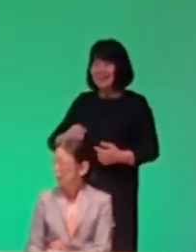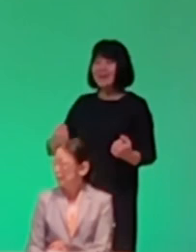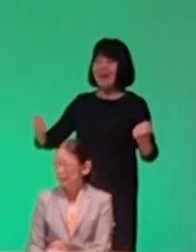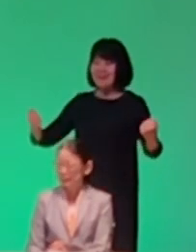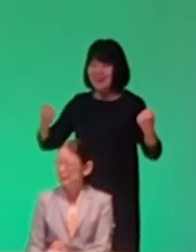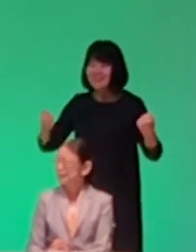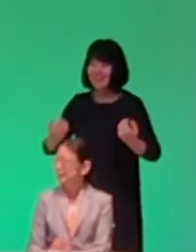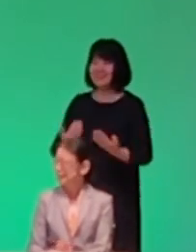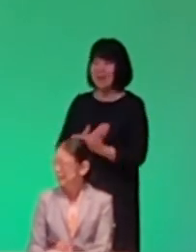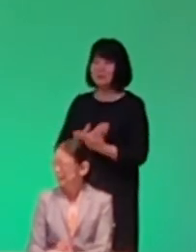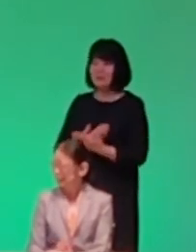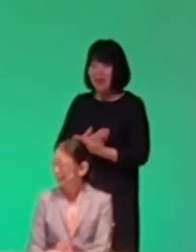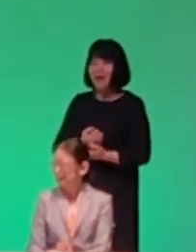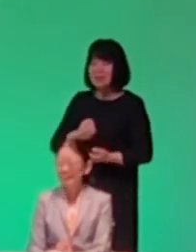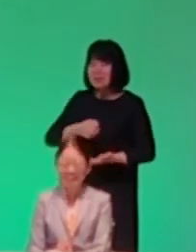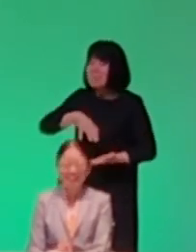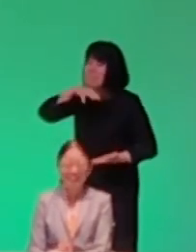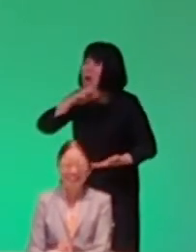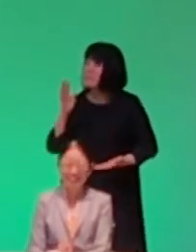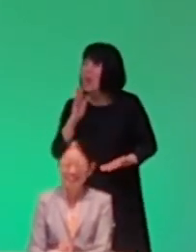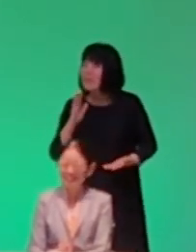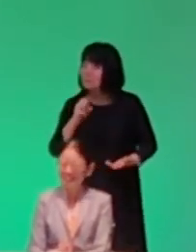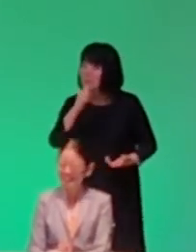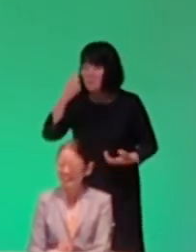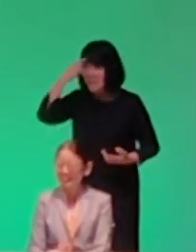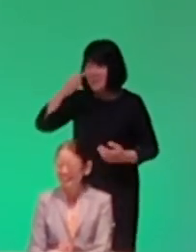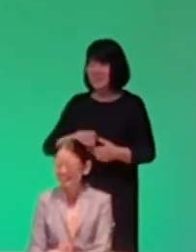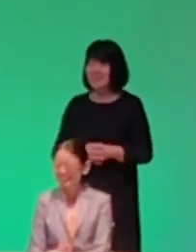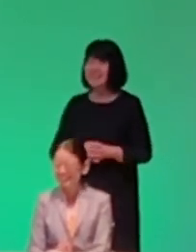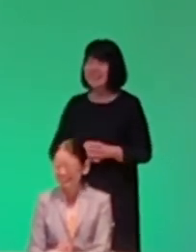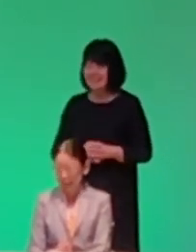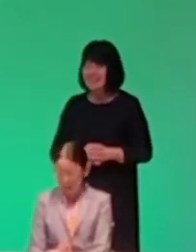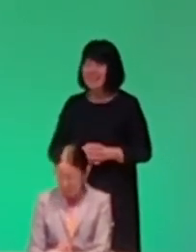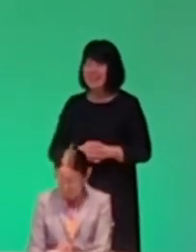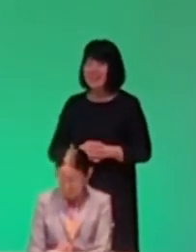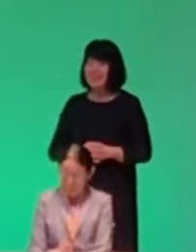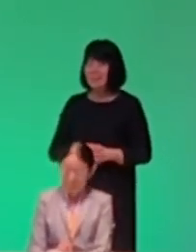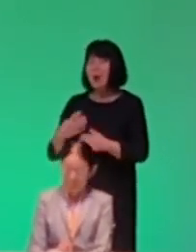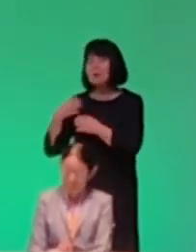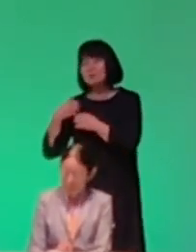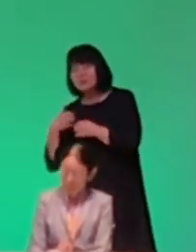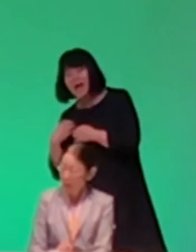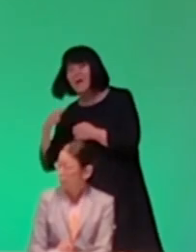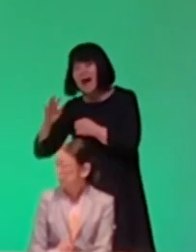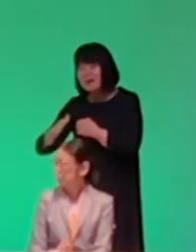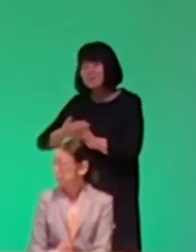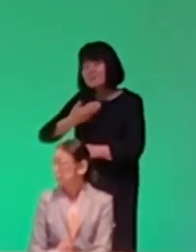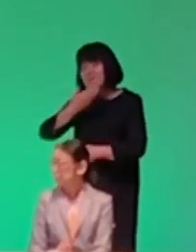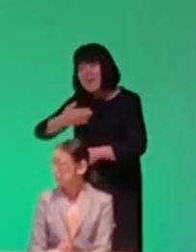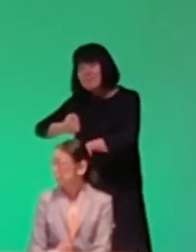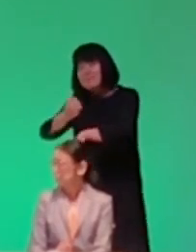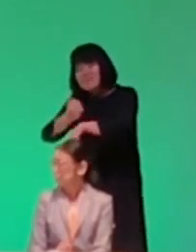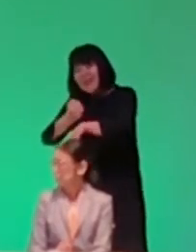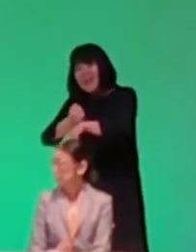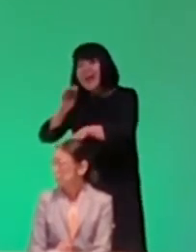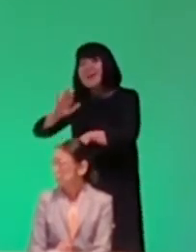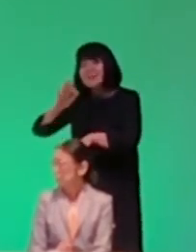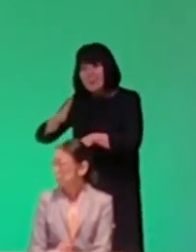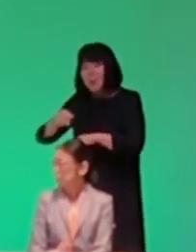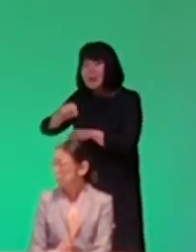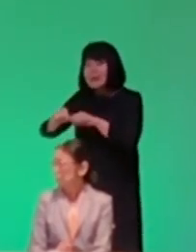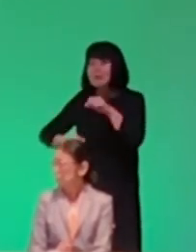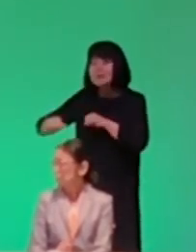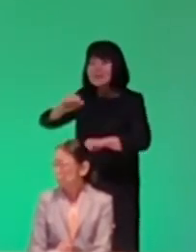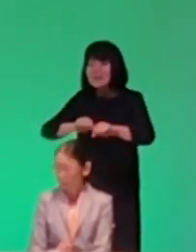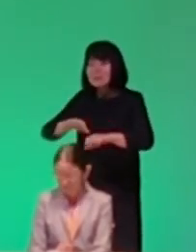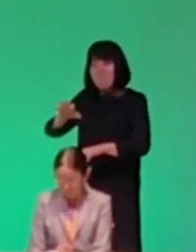全になって意外と不潔に済むかなみたいな、まあ、そんな感じで負荷がかかっていても負荷がかかることで得られる自由もある